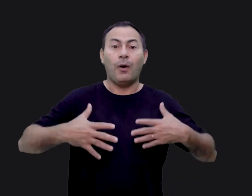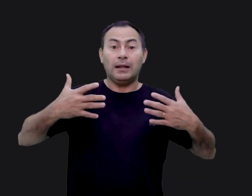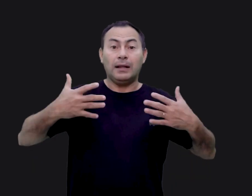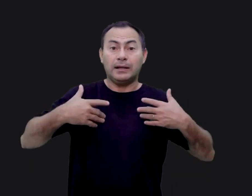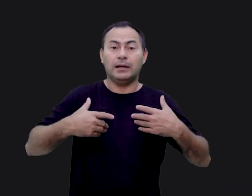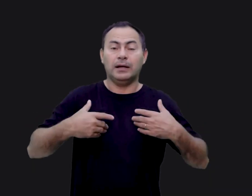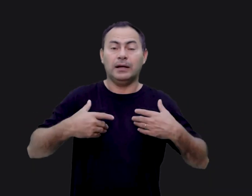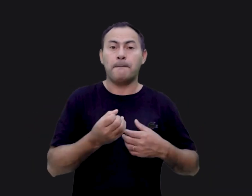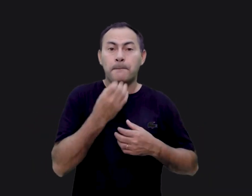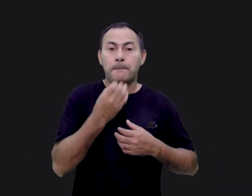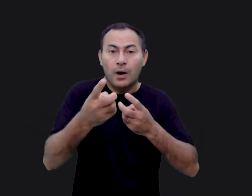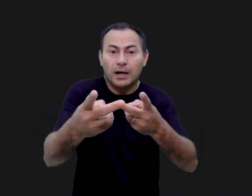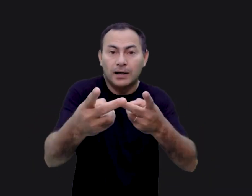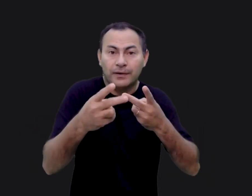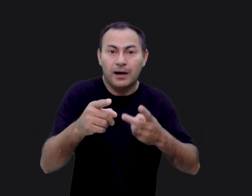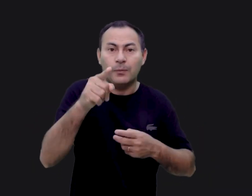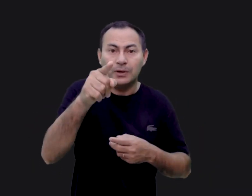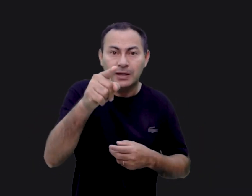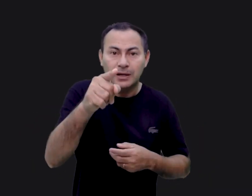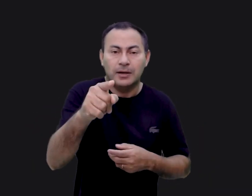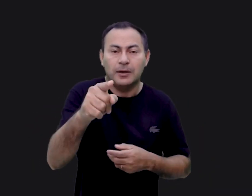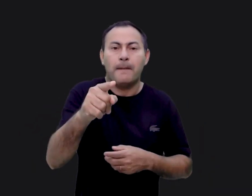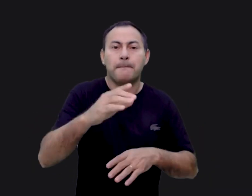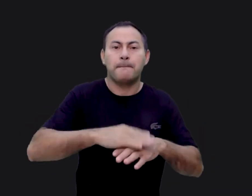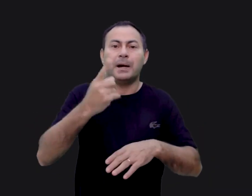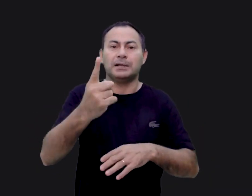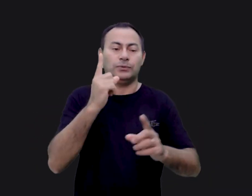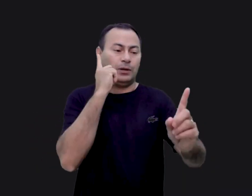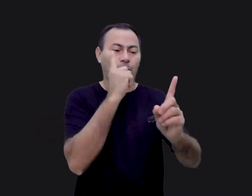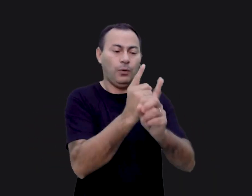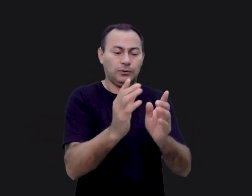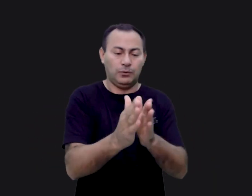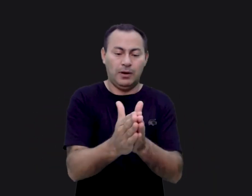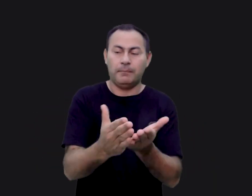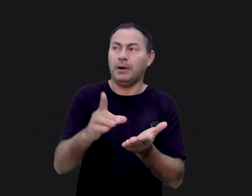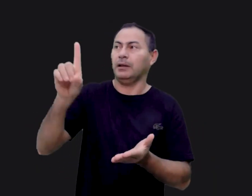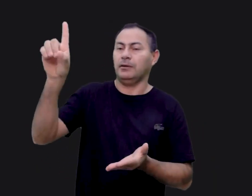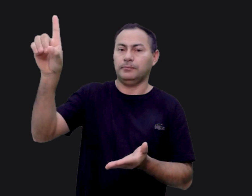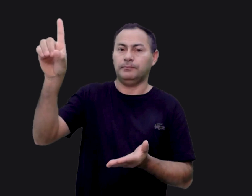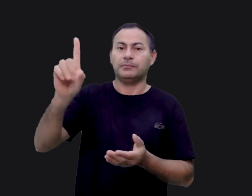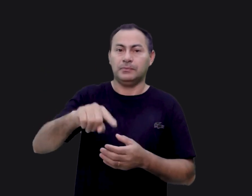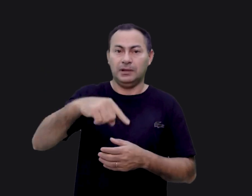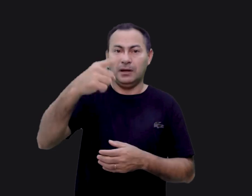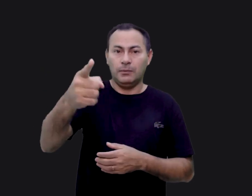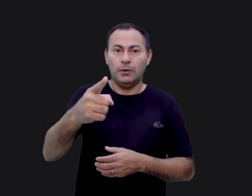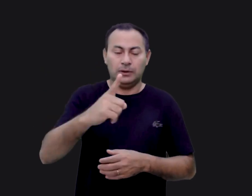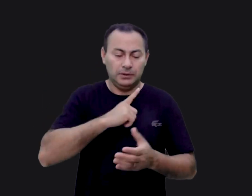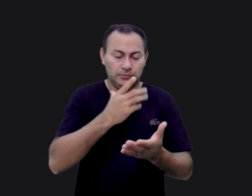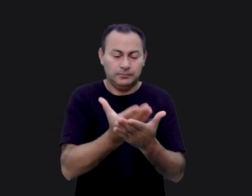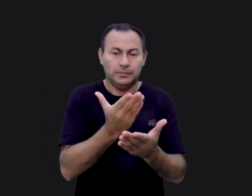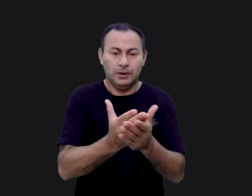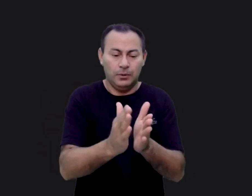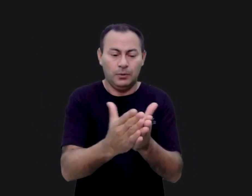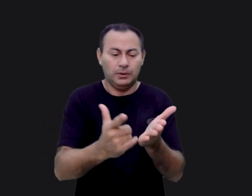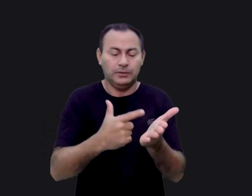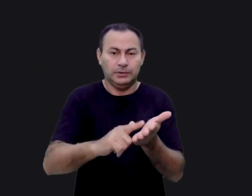É com grande alegria que dou as boas-vindas a você para mais um encontro com a Palavra. Depois de termos estudado os livros